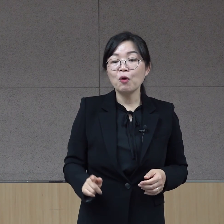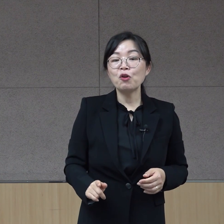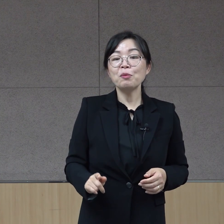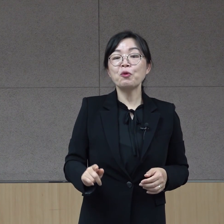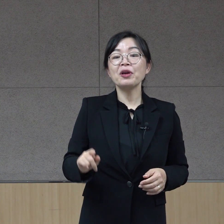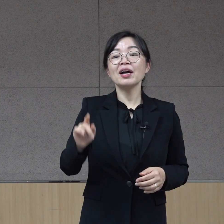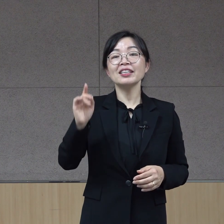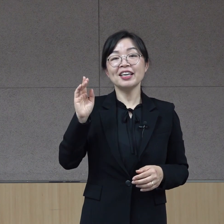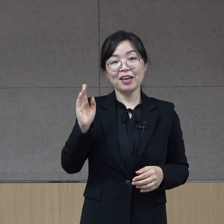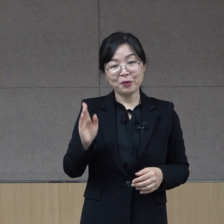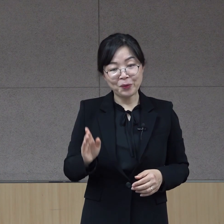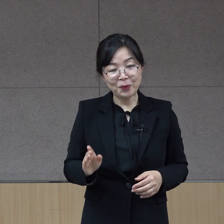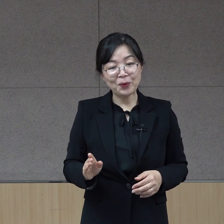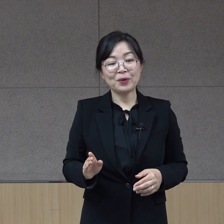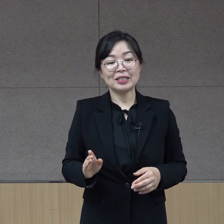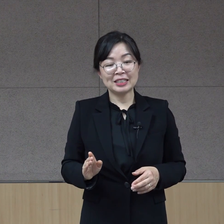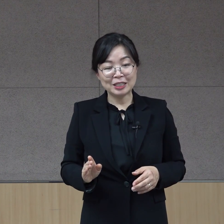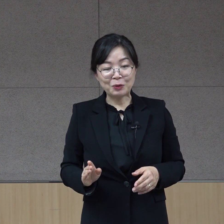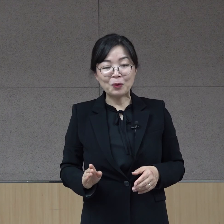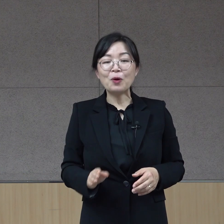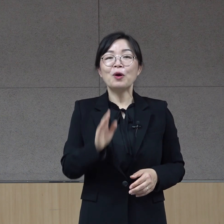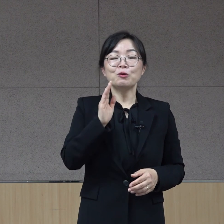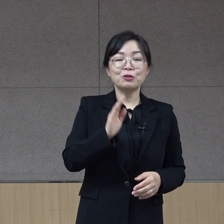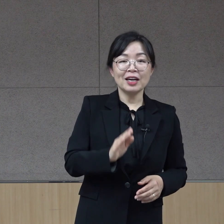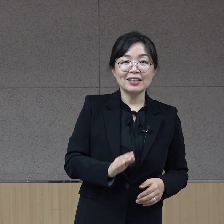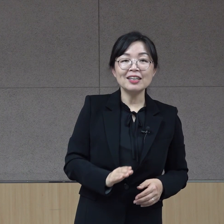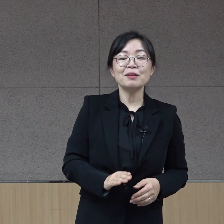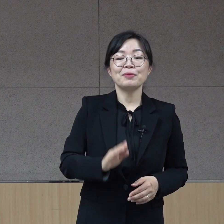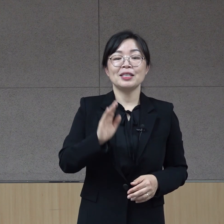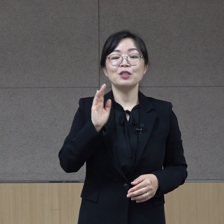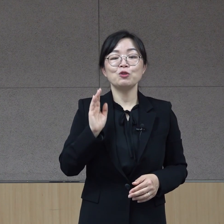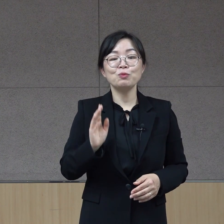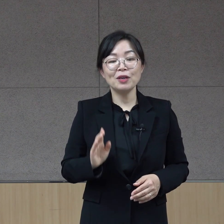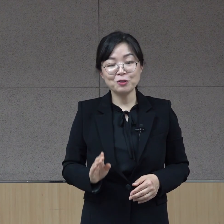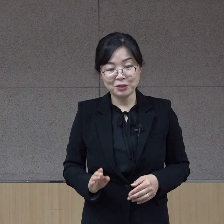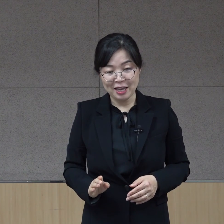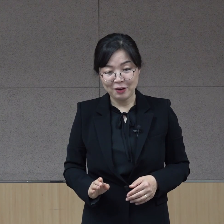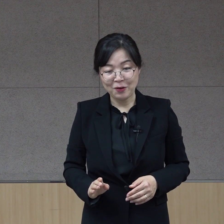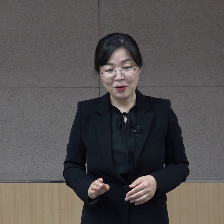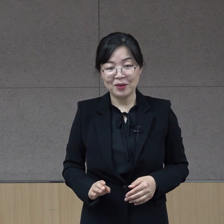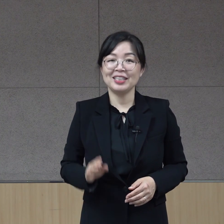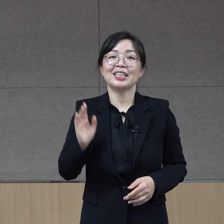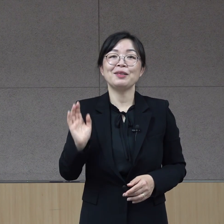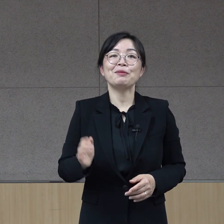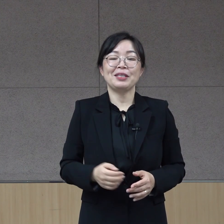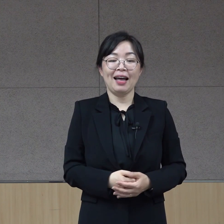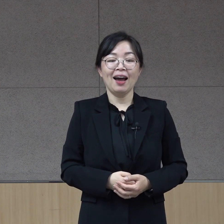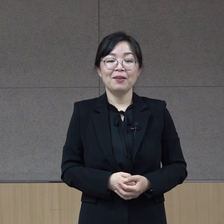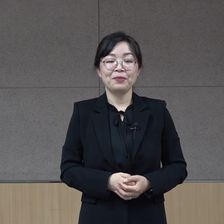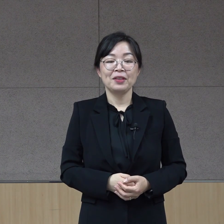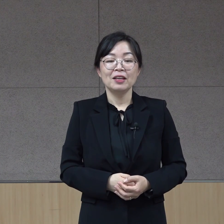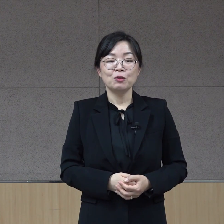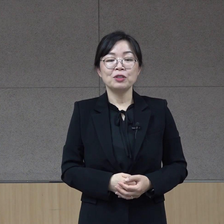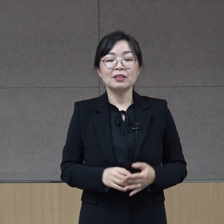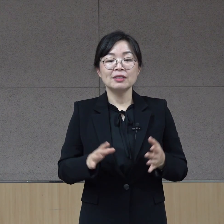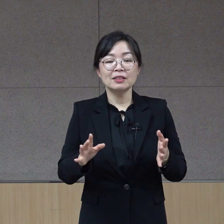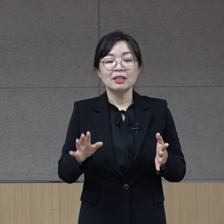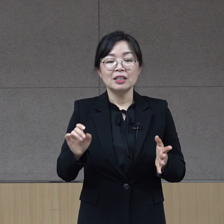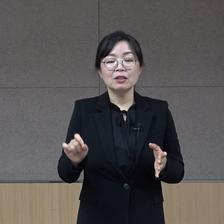올 모양이에요. 시고 우산을 미리 준비해 주세요. 이게 틀립니다. 우리는 이걸